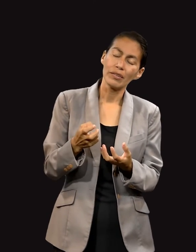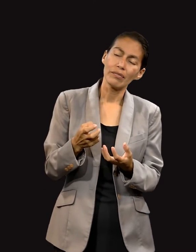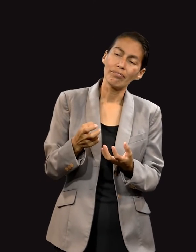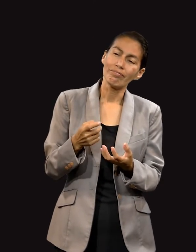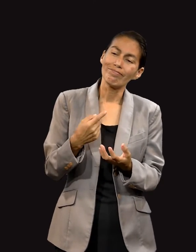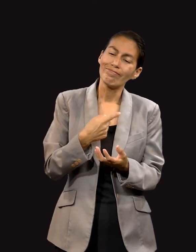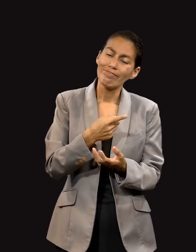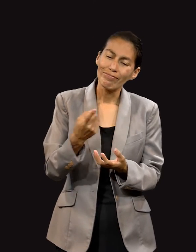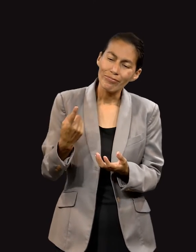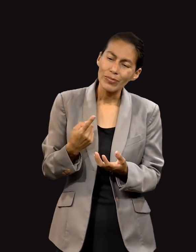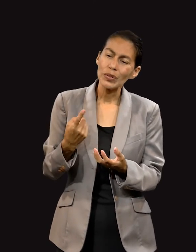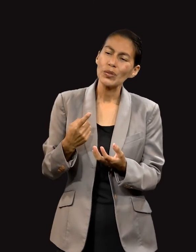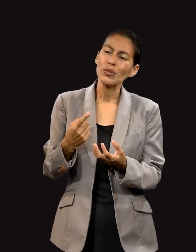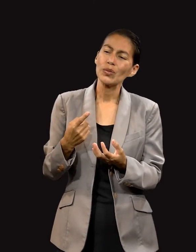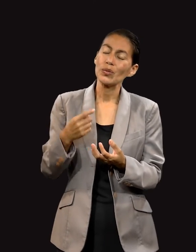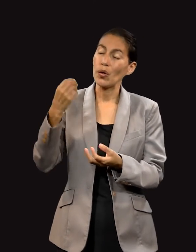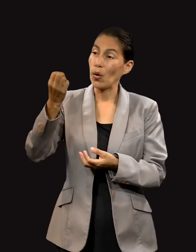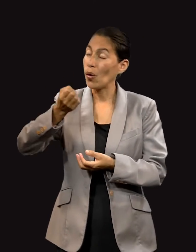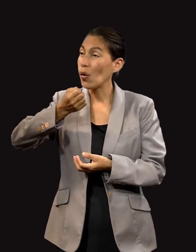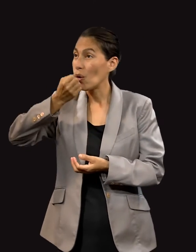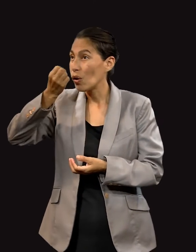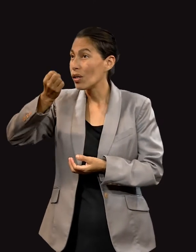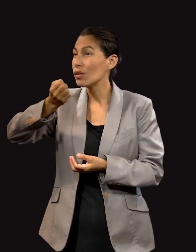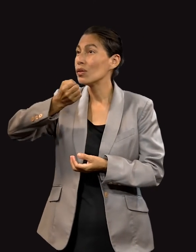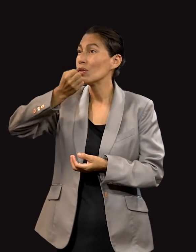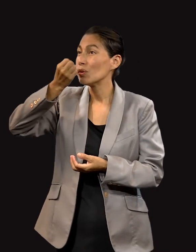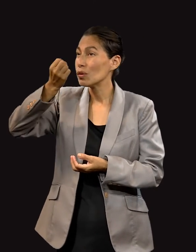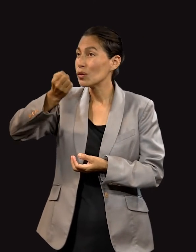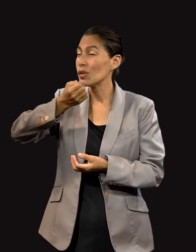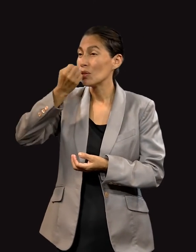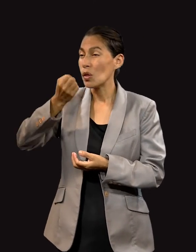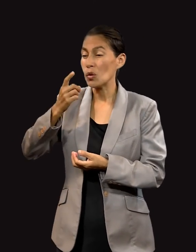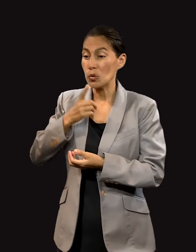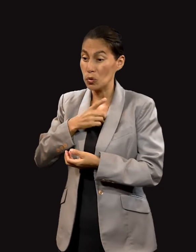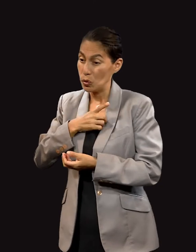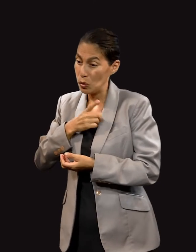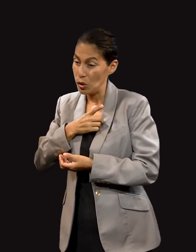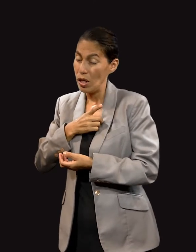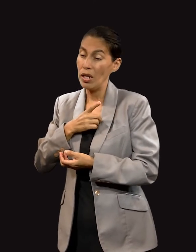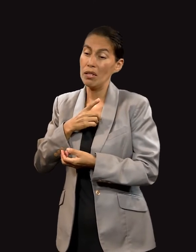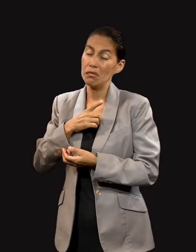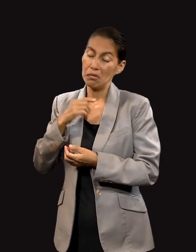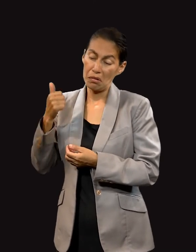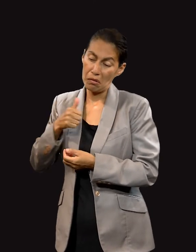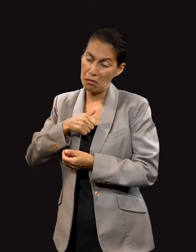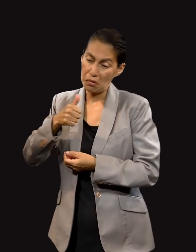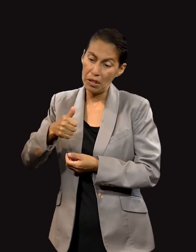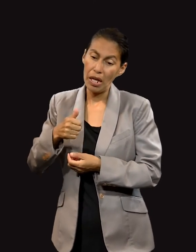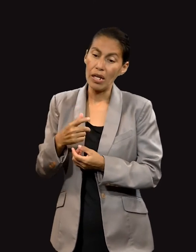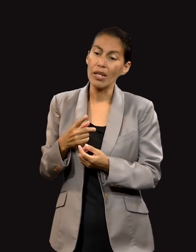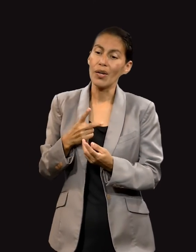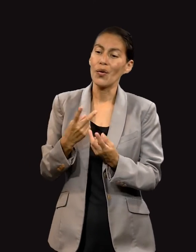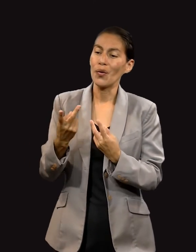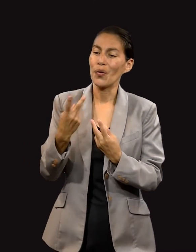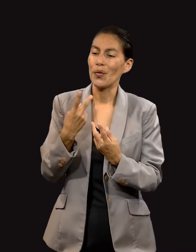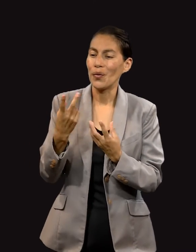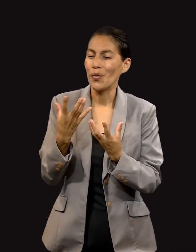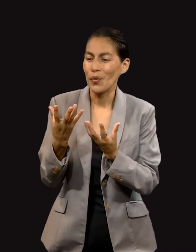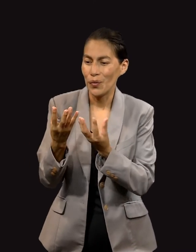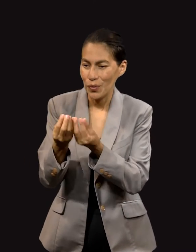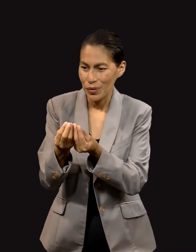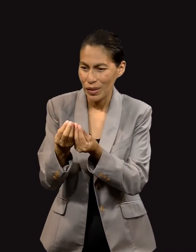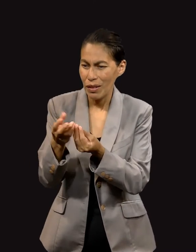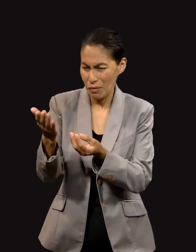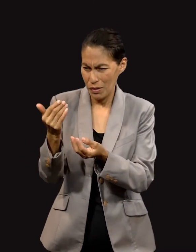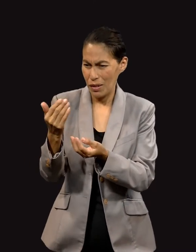Entonces, tratamos de que ella, pues en oración, por nosotros, por nuestro lado y con ella. Yo, cuando ella se